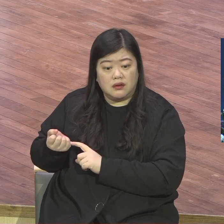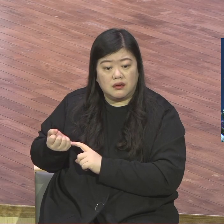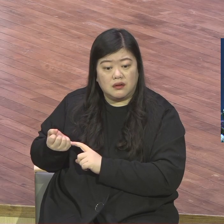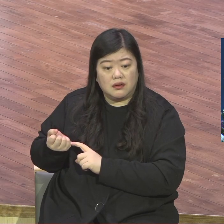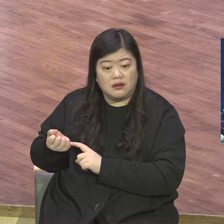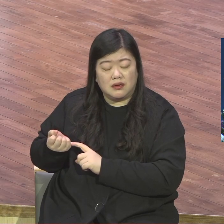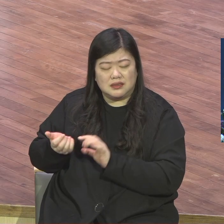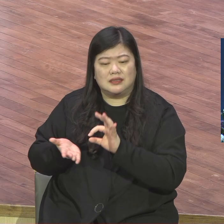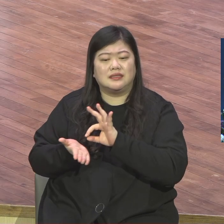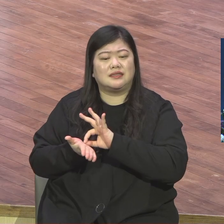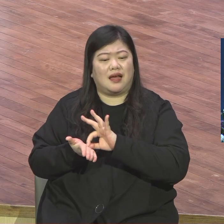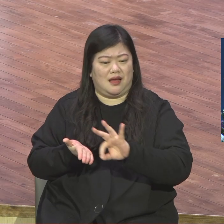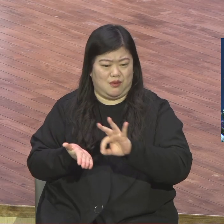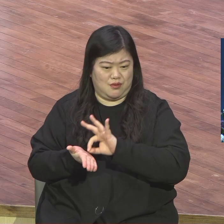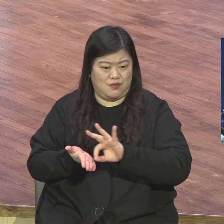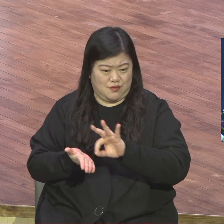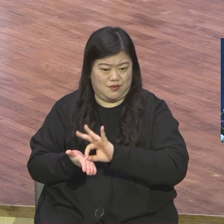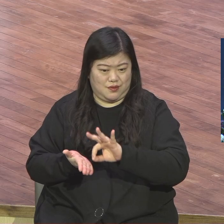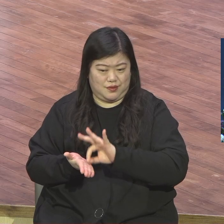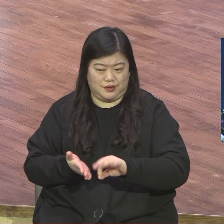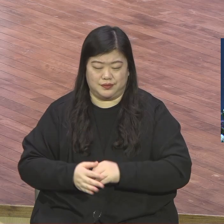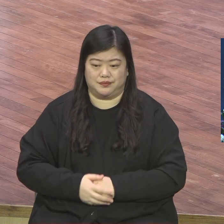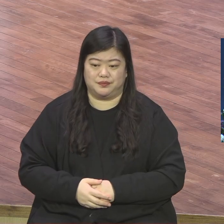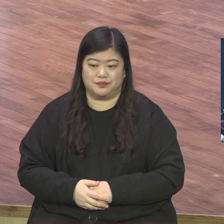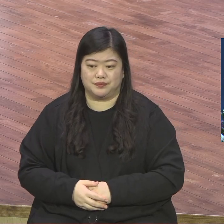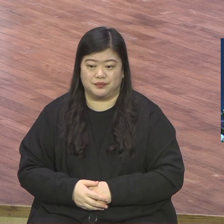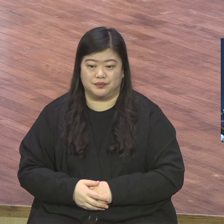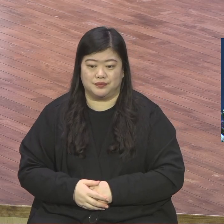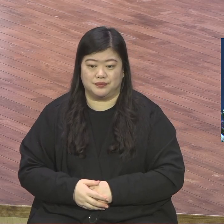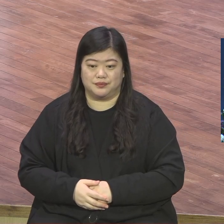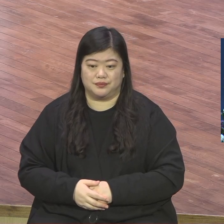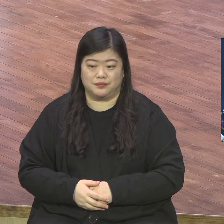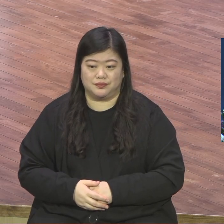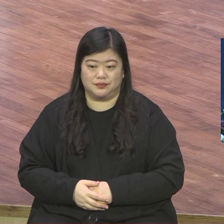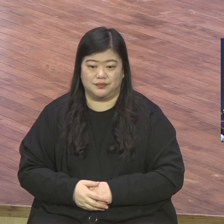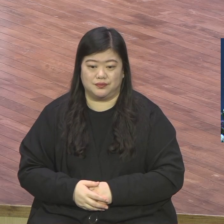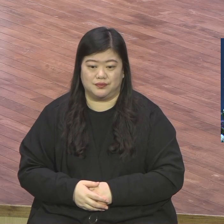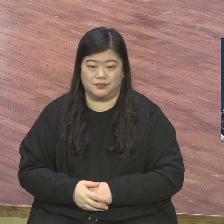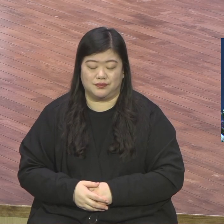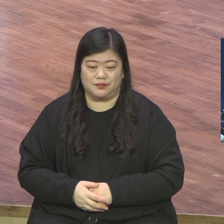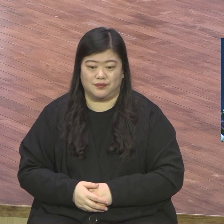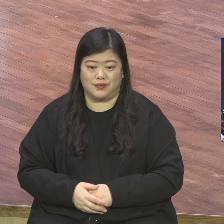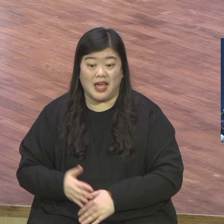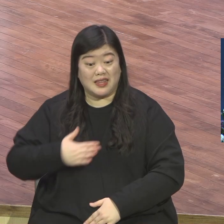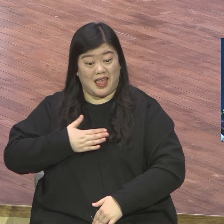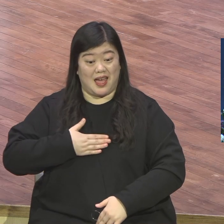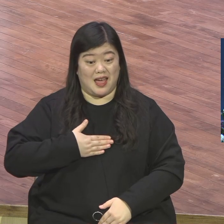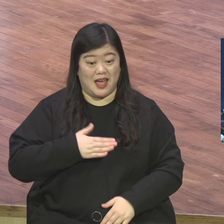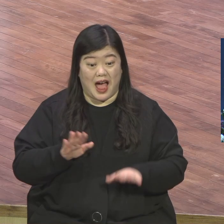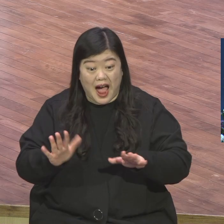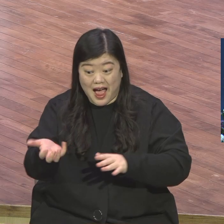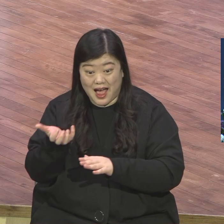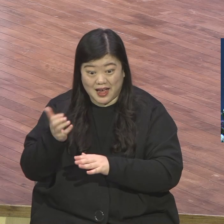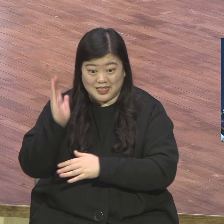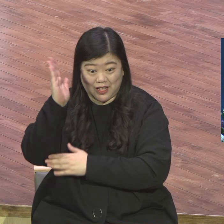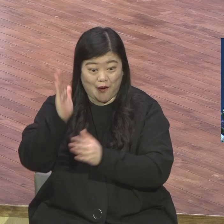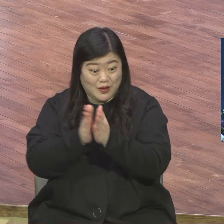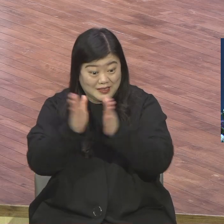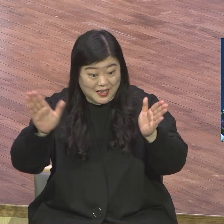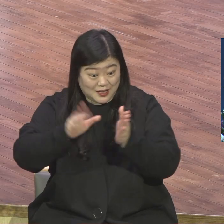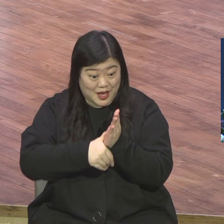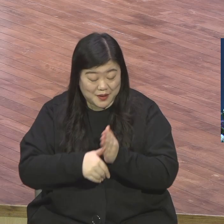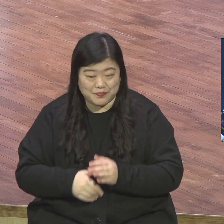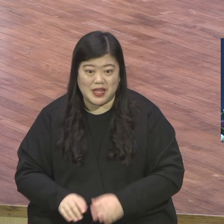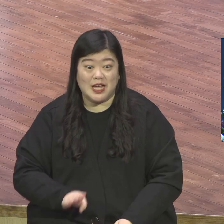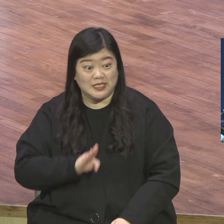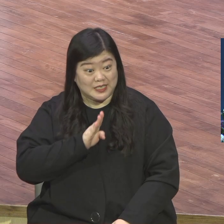정말 즐거우십니까? 라고 질문할 때 여러분이 예 라고 답하는 사람들이 거의 없었을 거예요. 그만큼